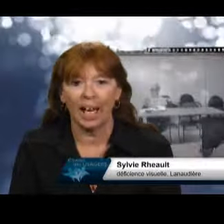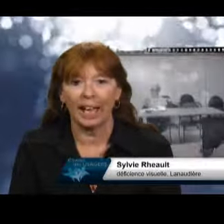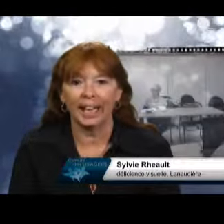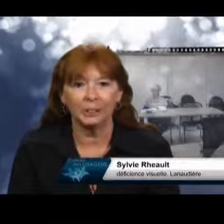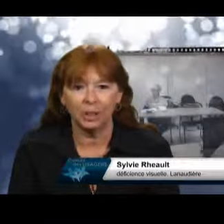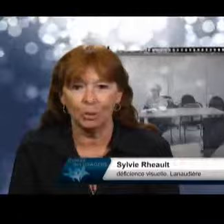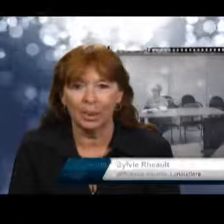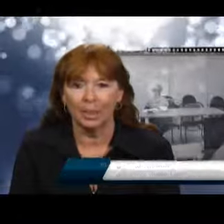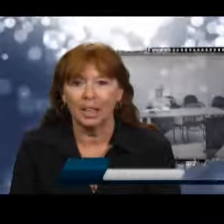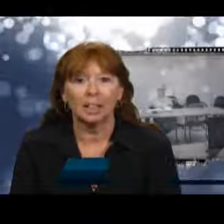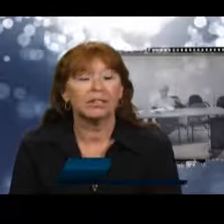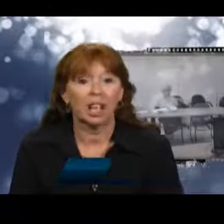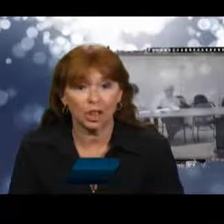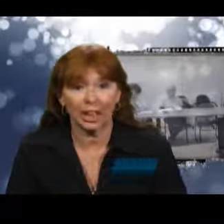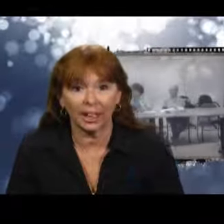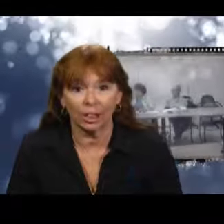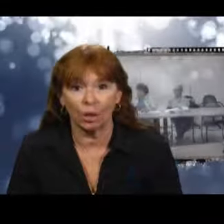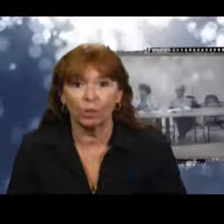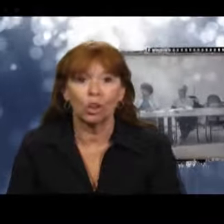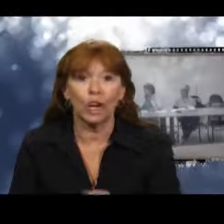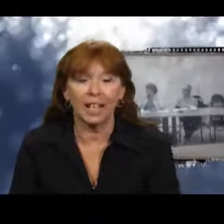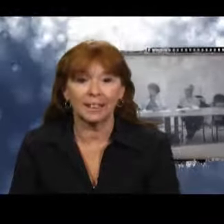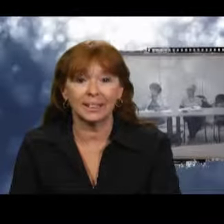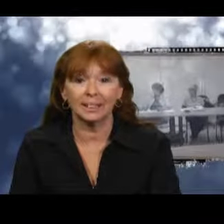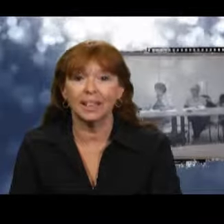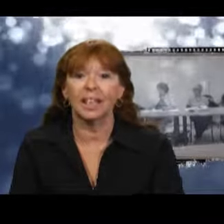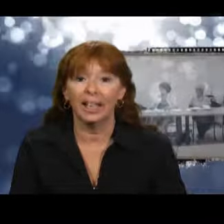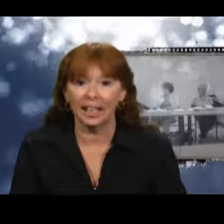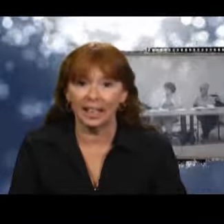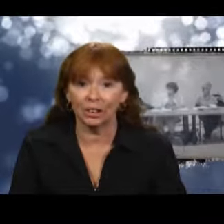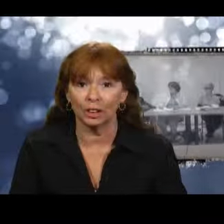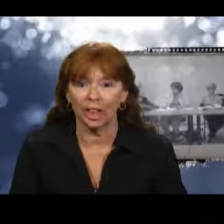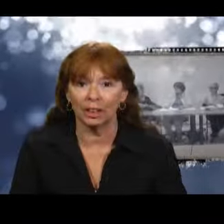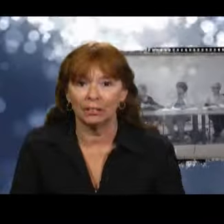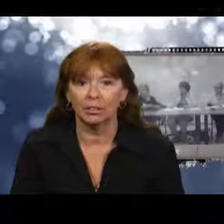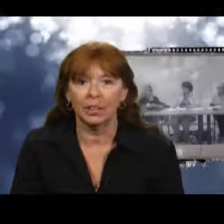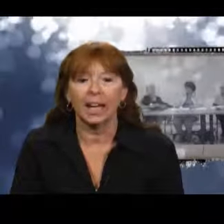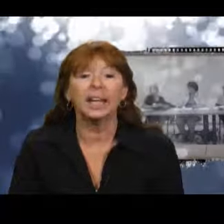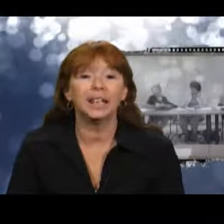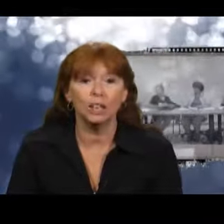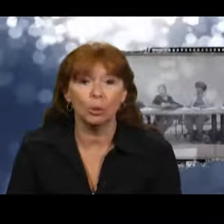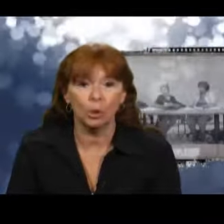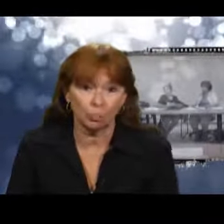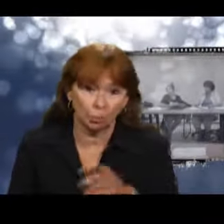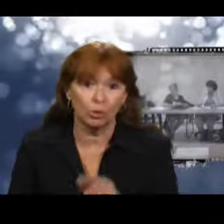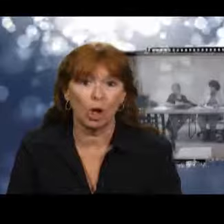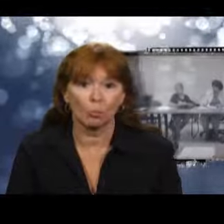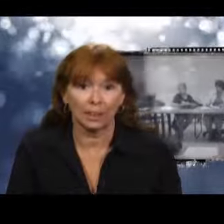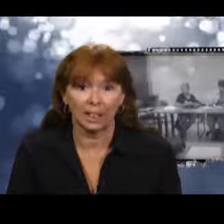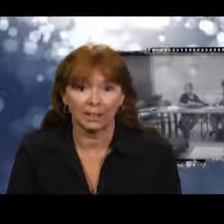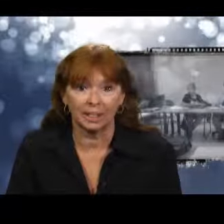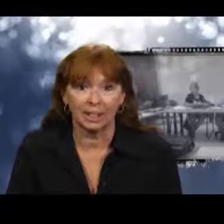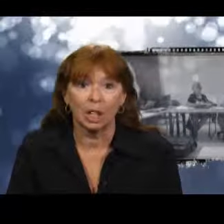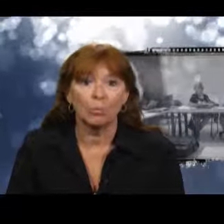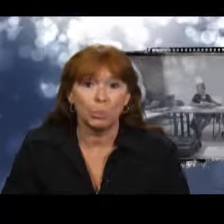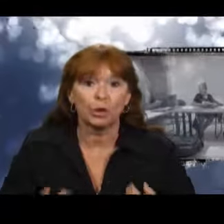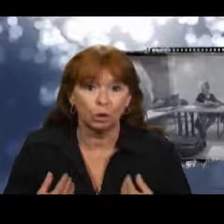et visuelle, dans chaque région, Laurentide et Lanaudière. Et qui de mieux pour vous représenter, puisque nous